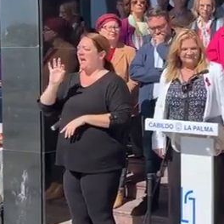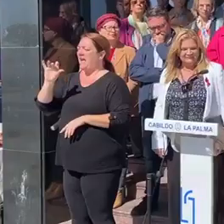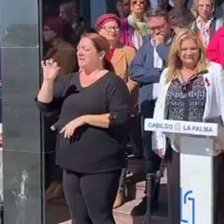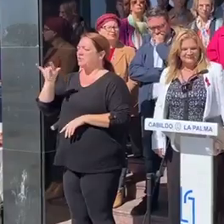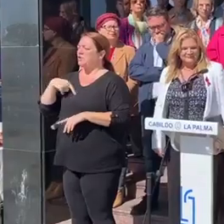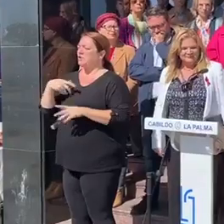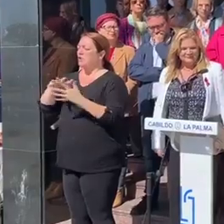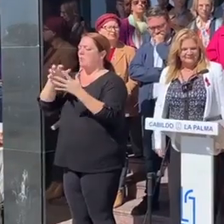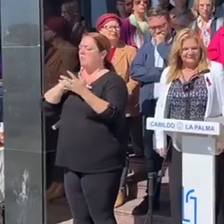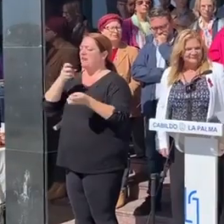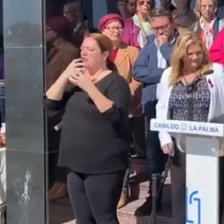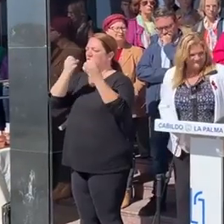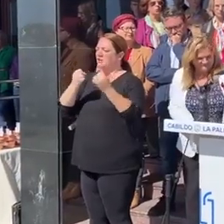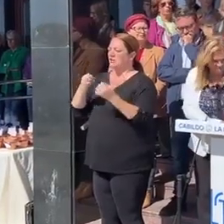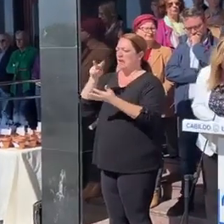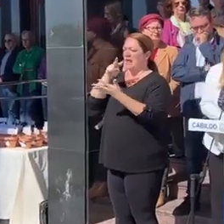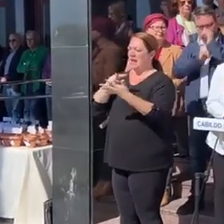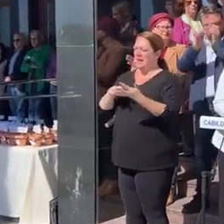el manifiesto institucional.